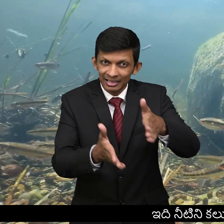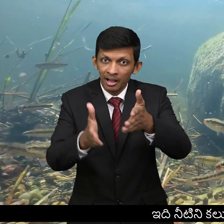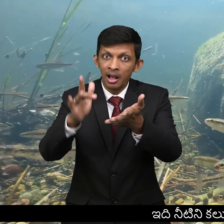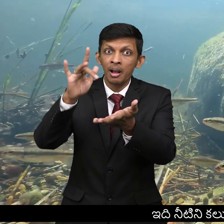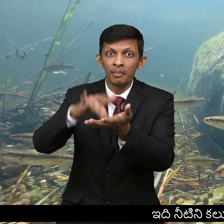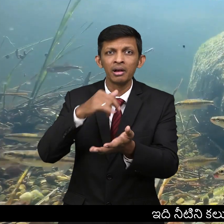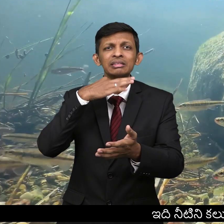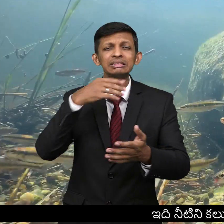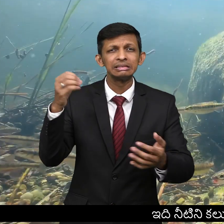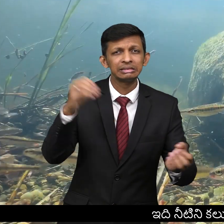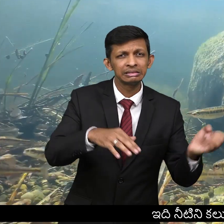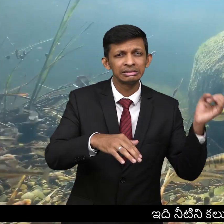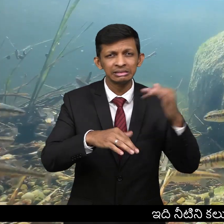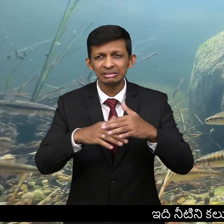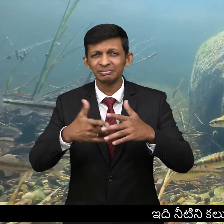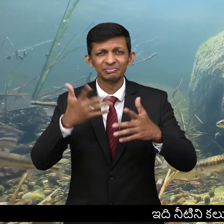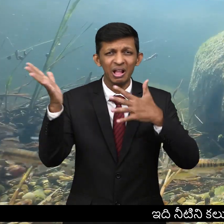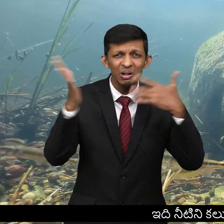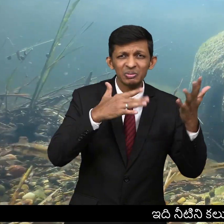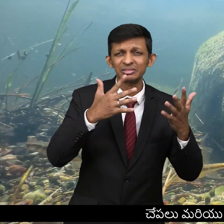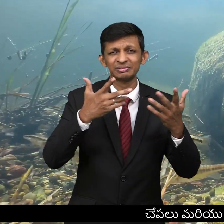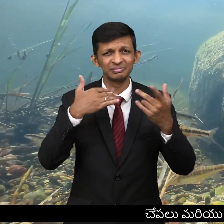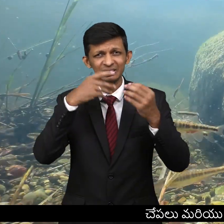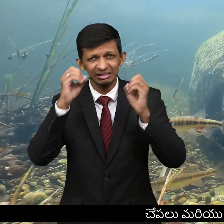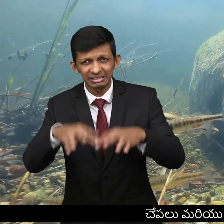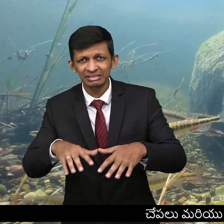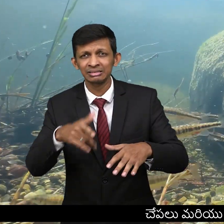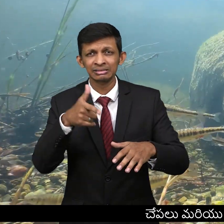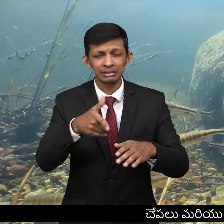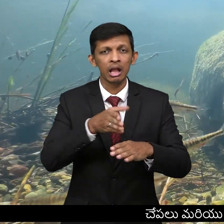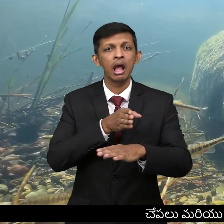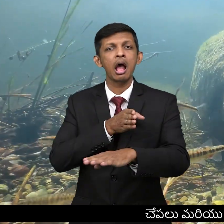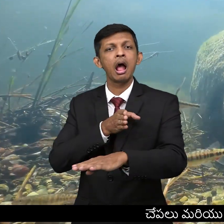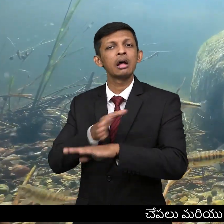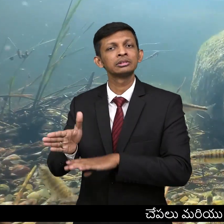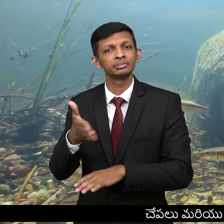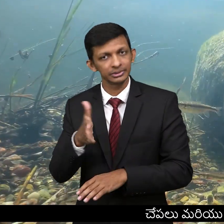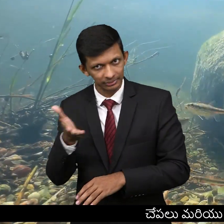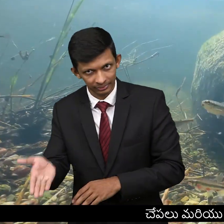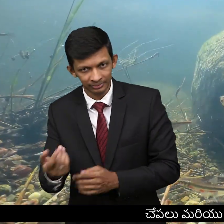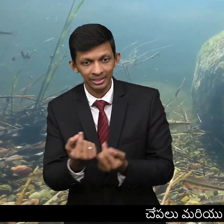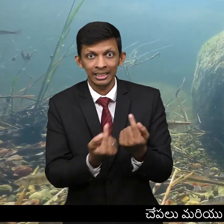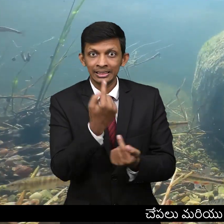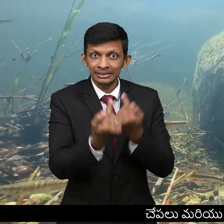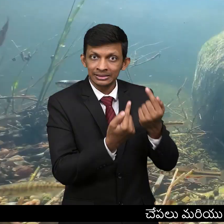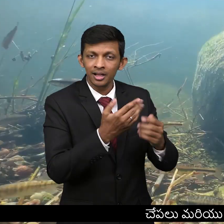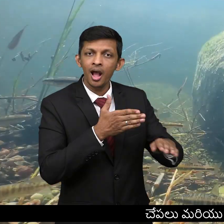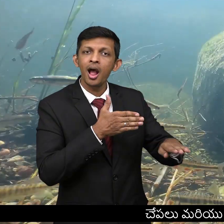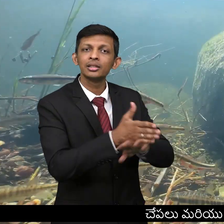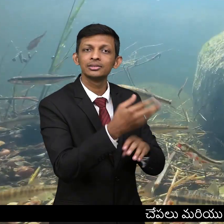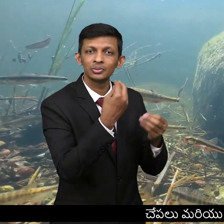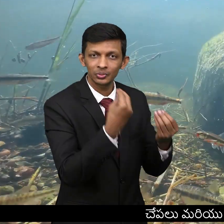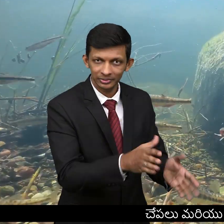ఇది నీటిని కలుషితం చేస్తుంది మరియు చేపలు మరియు మొక్కలకు హాని చేస్తుంది.